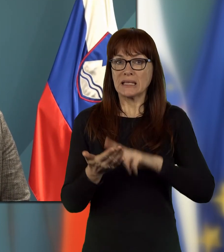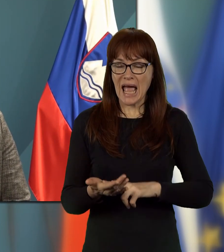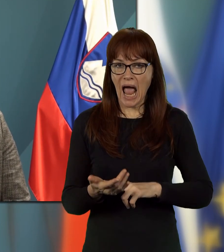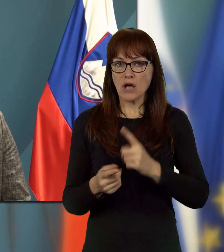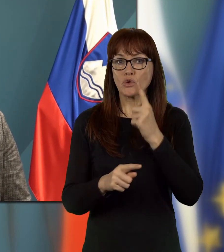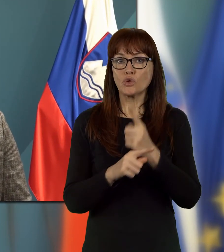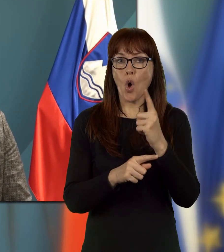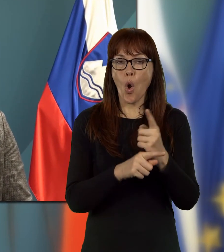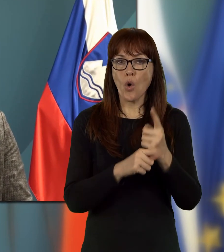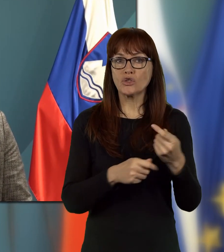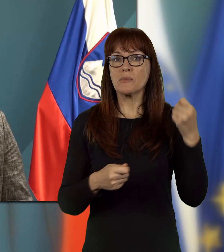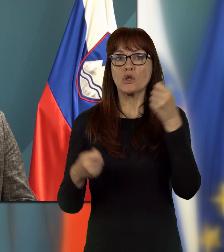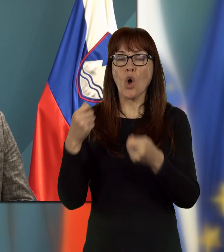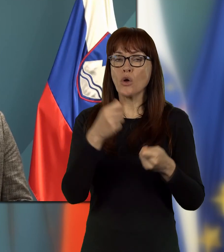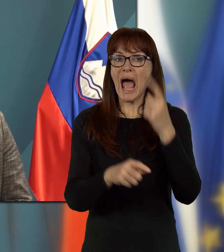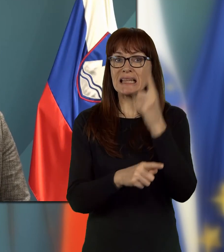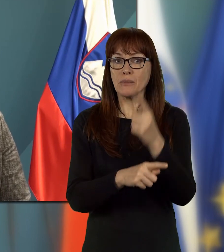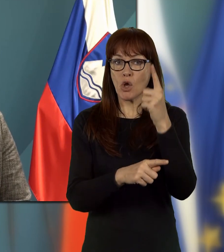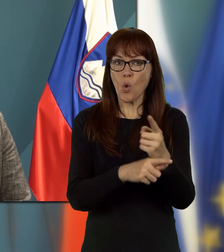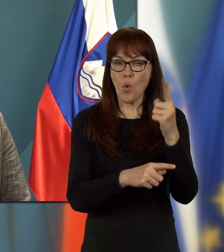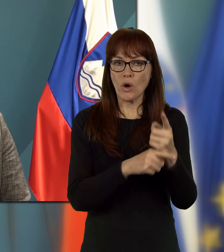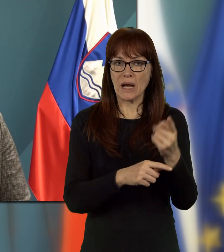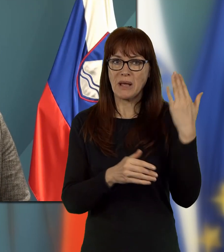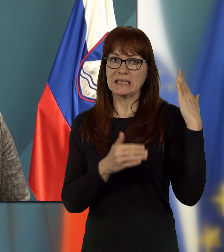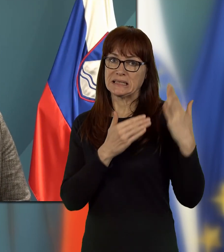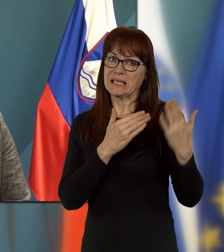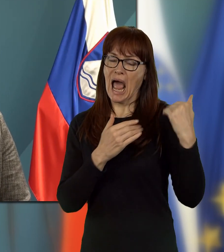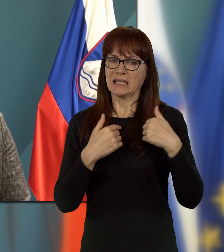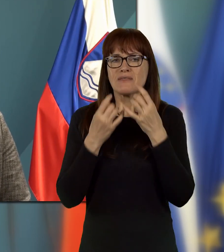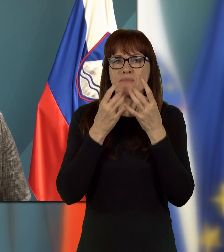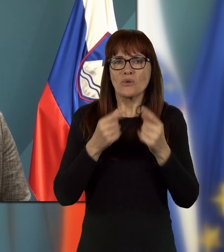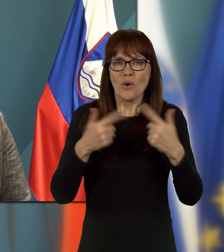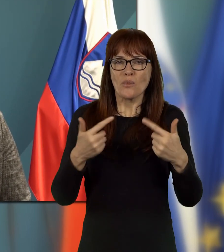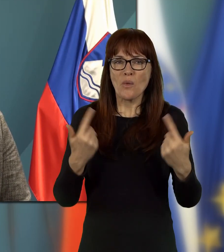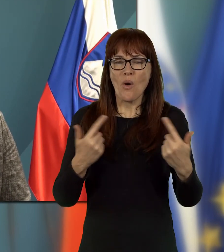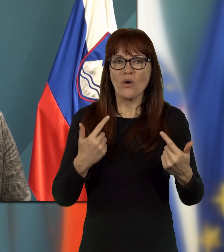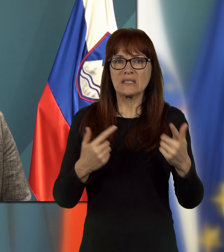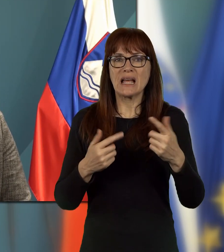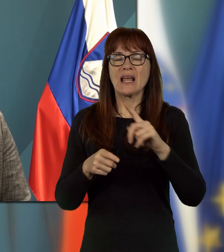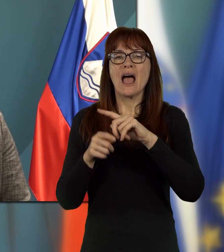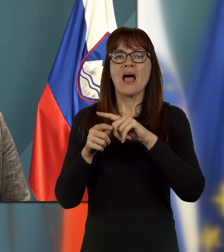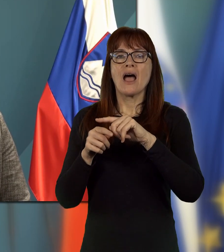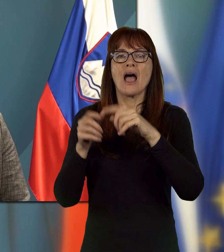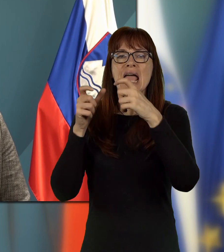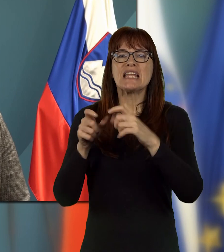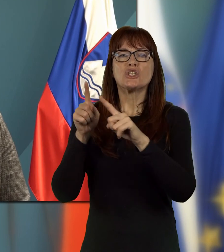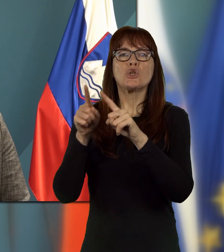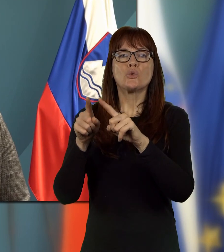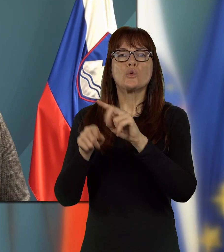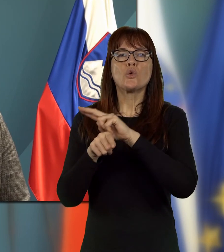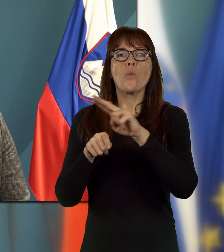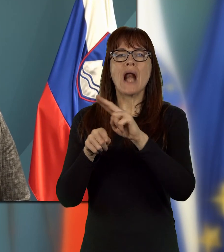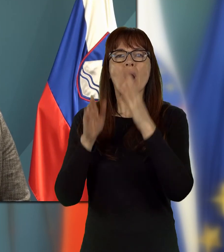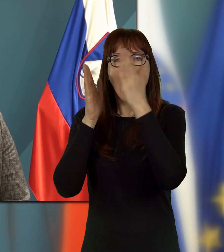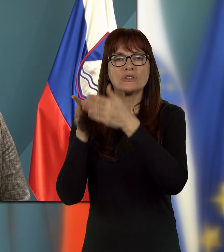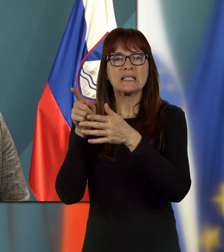bi dejansko z določenimi dodatnimi ukrepi, zadnjič sem podrobno pojasnevala institut upravljalskega